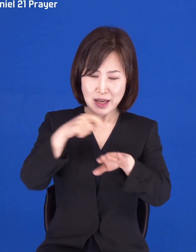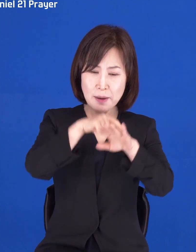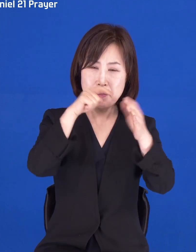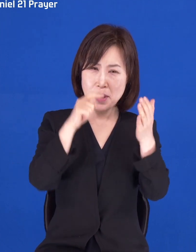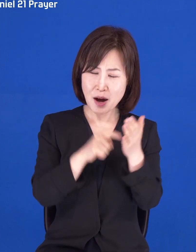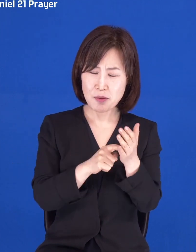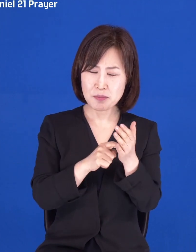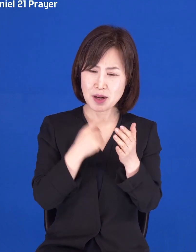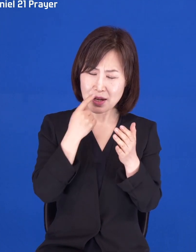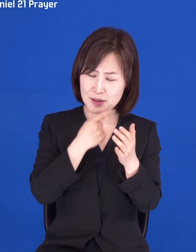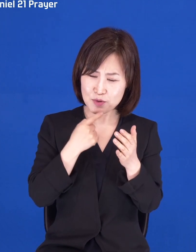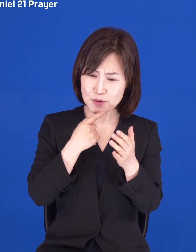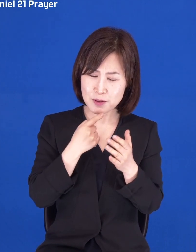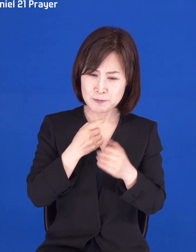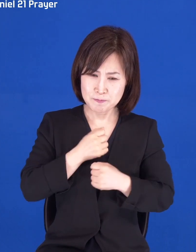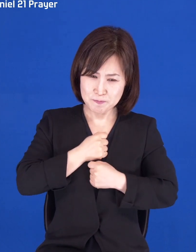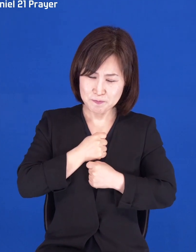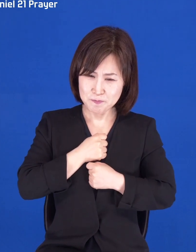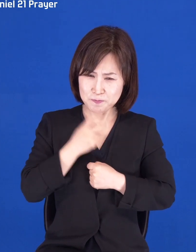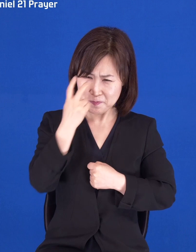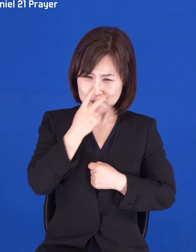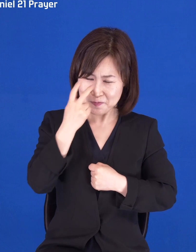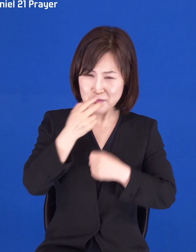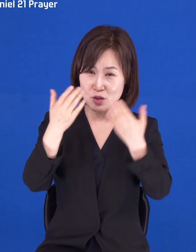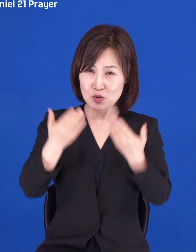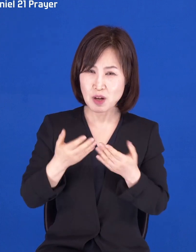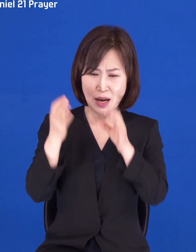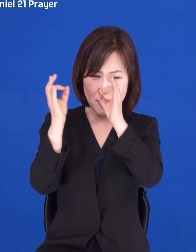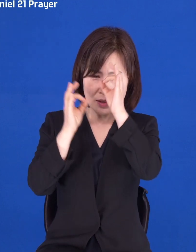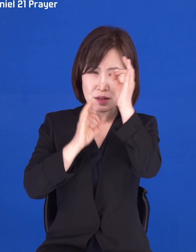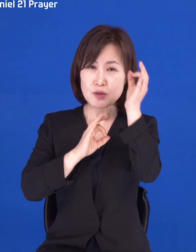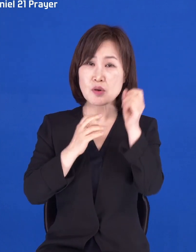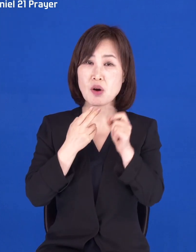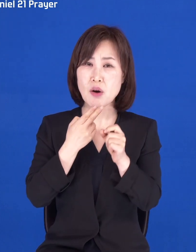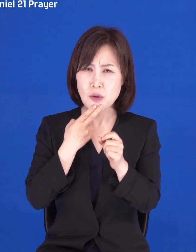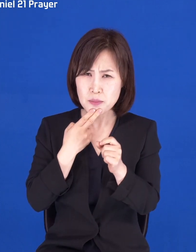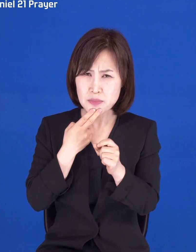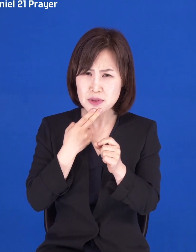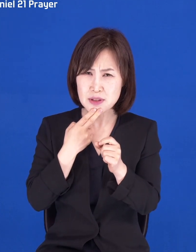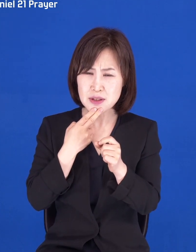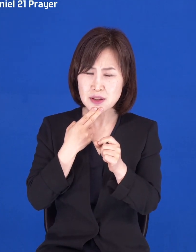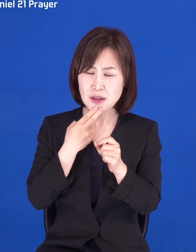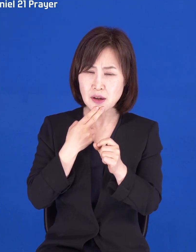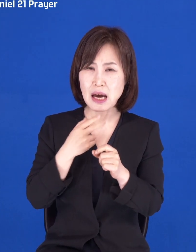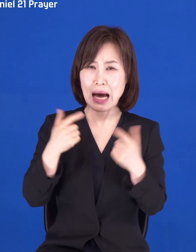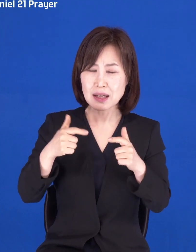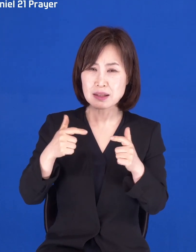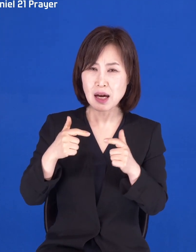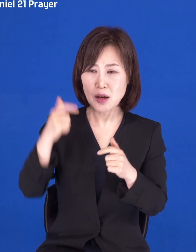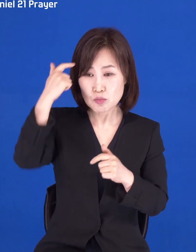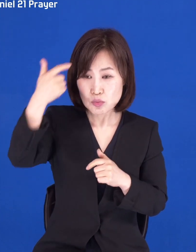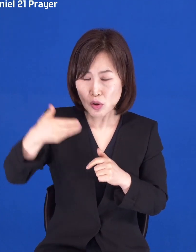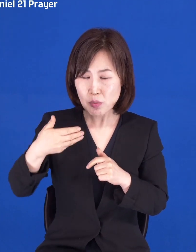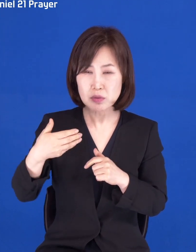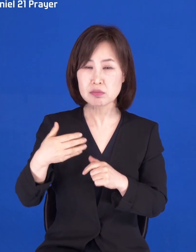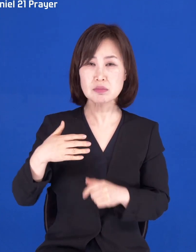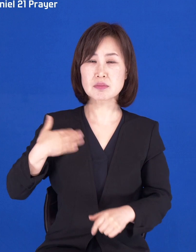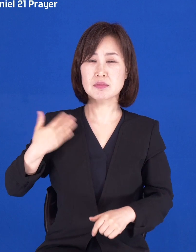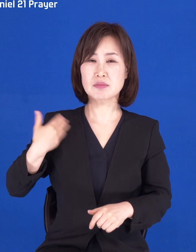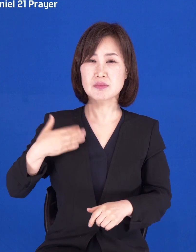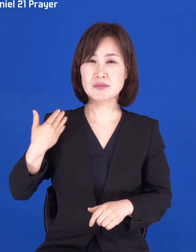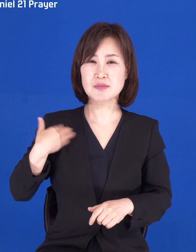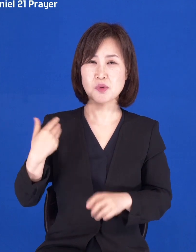입술을 지켜주셔서 실수 없이 잘 모르겠습니다, 모릅니다 대답만